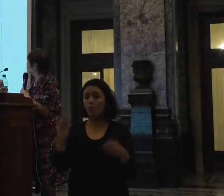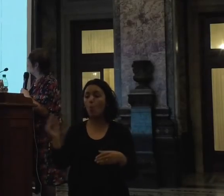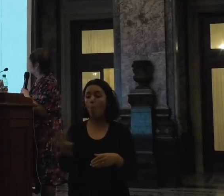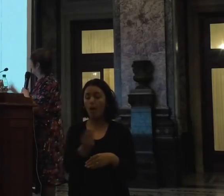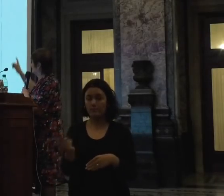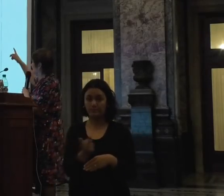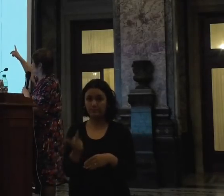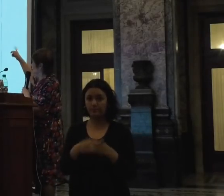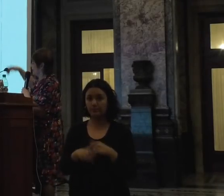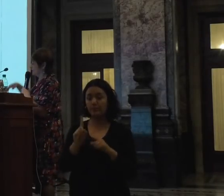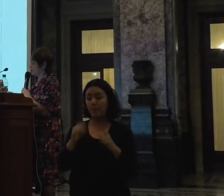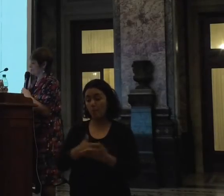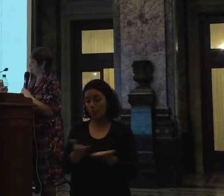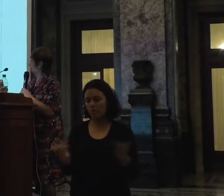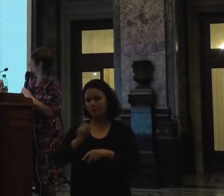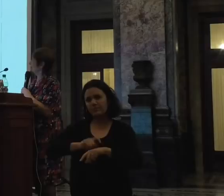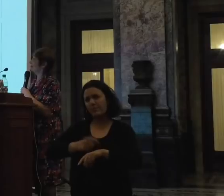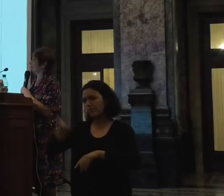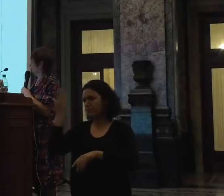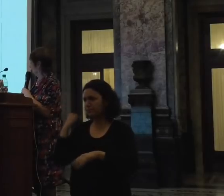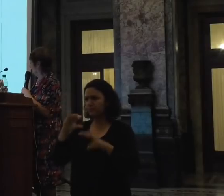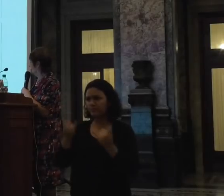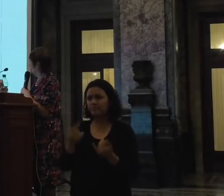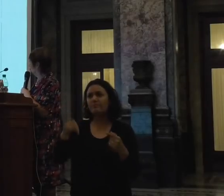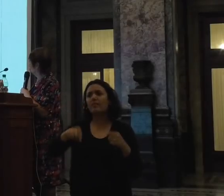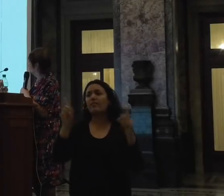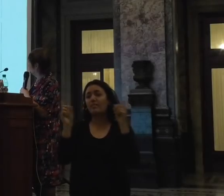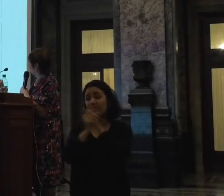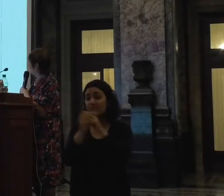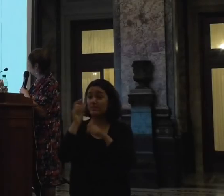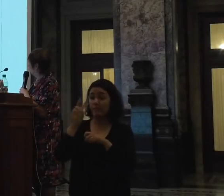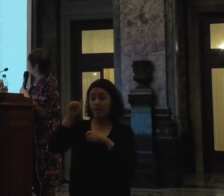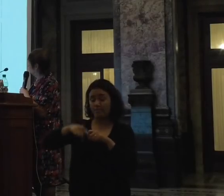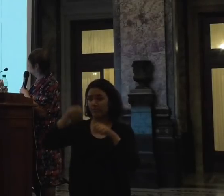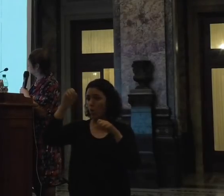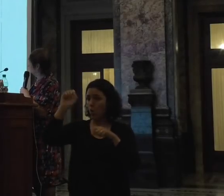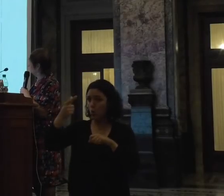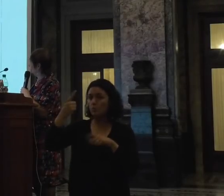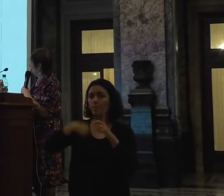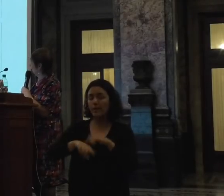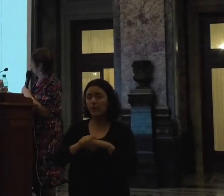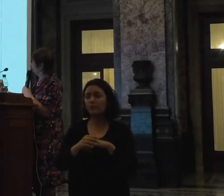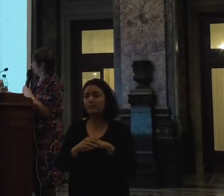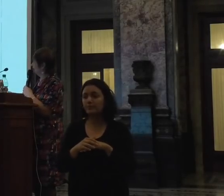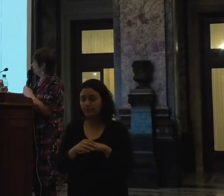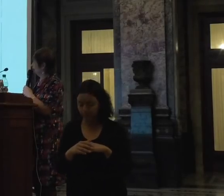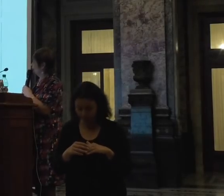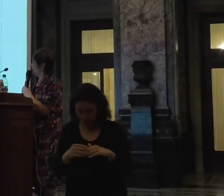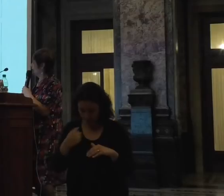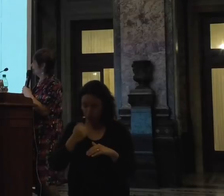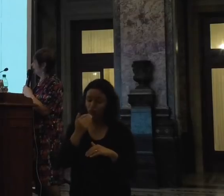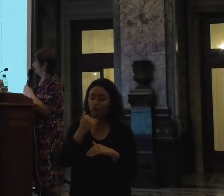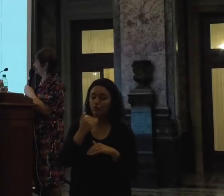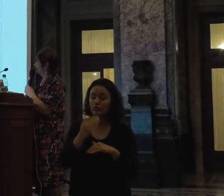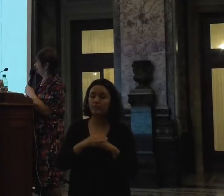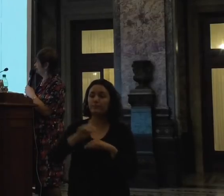que demostramos hace tiempo, y aquí es difícil de ver con esta luz, pero es que si uno no sabe dónde